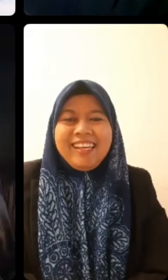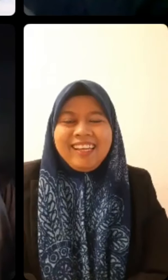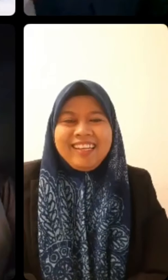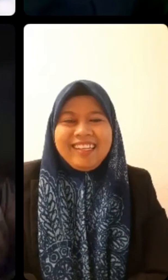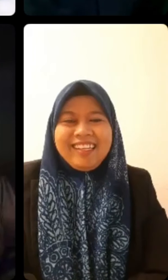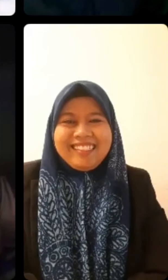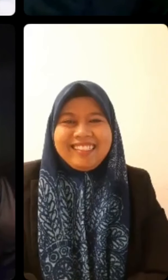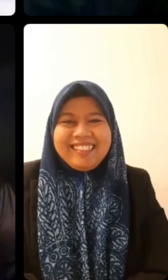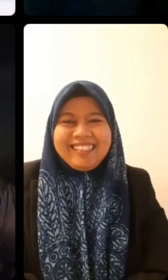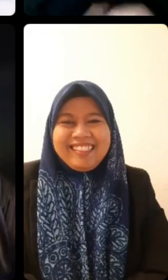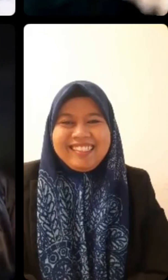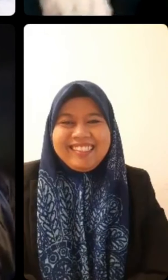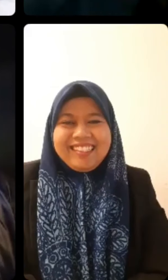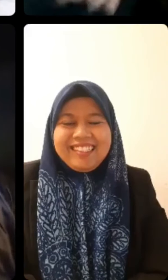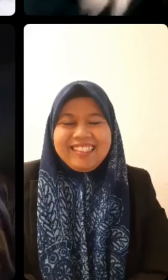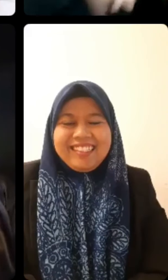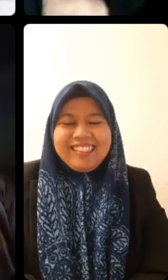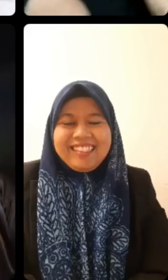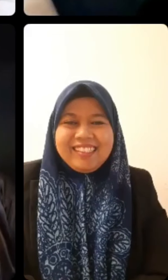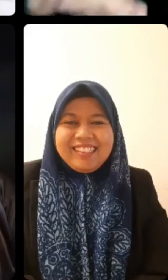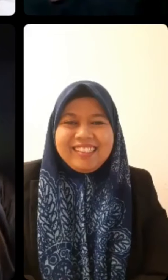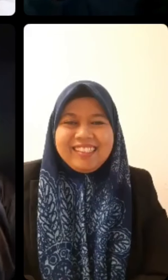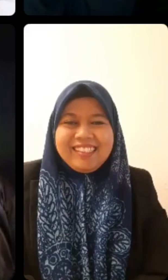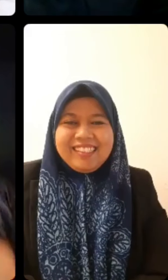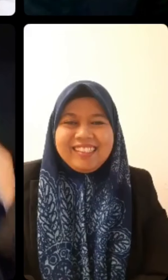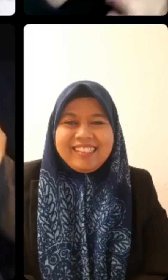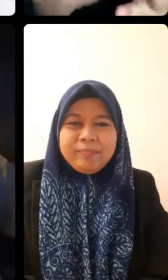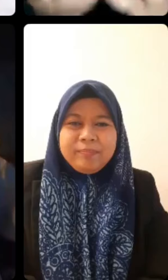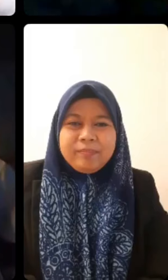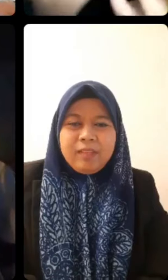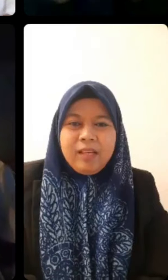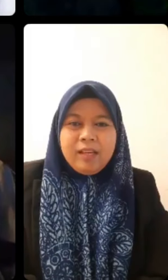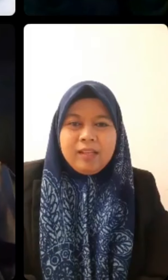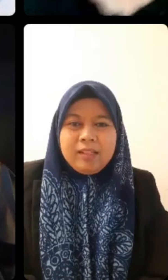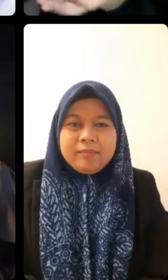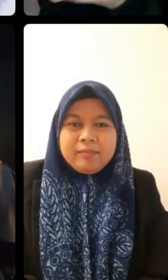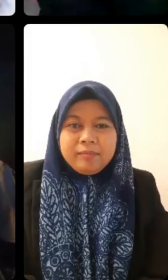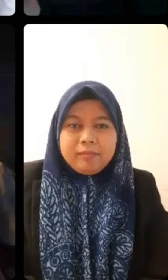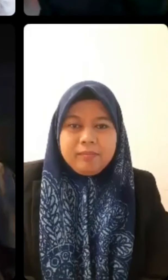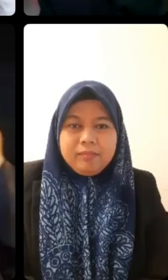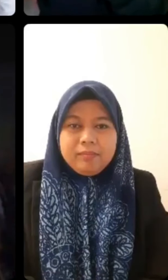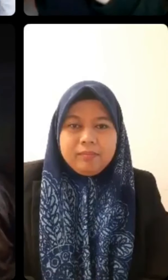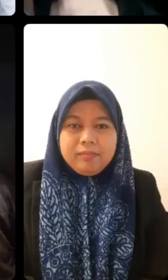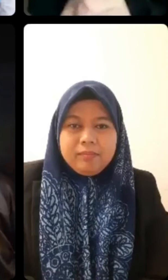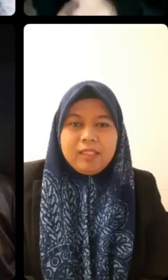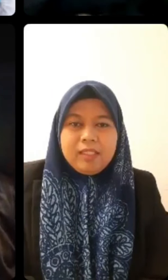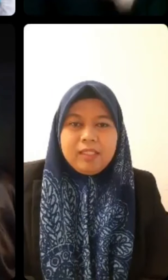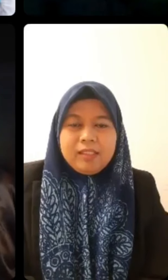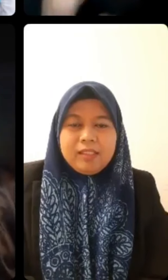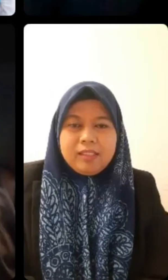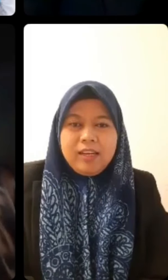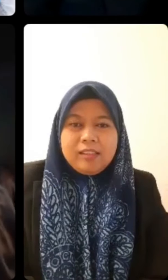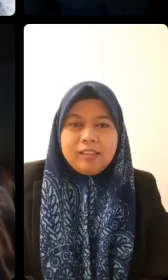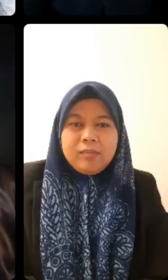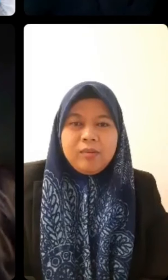Jaga-jaga eh. Saya